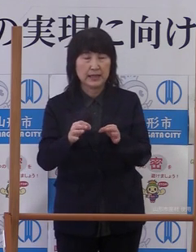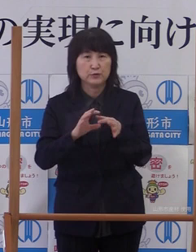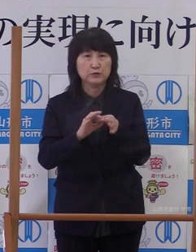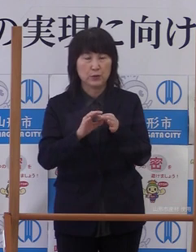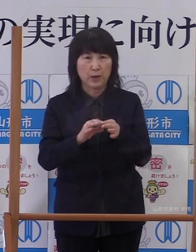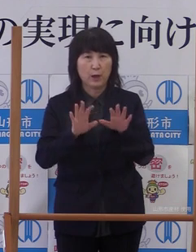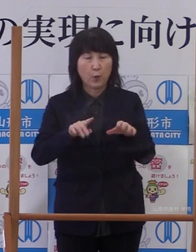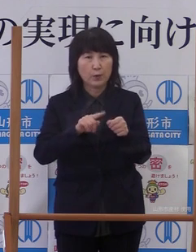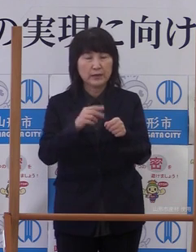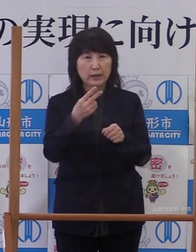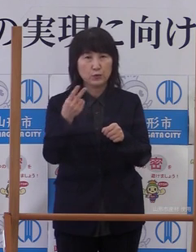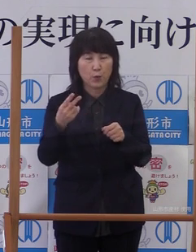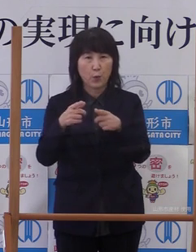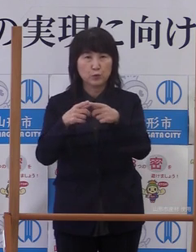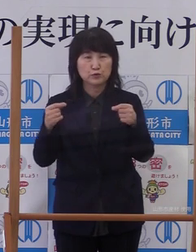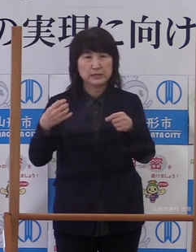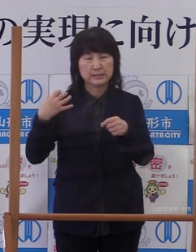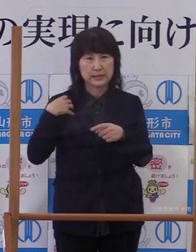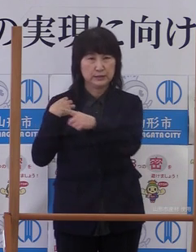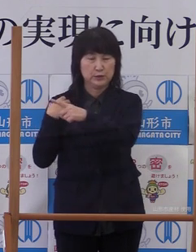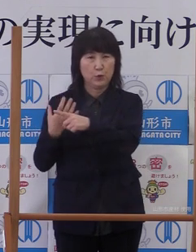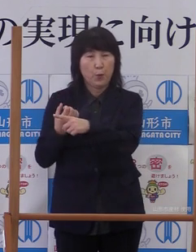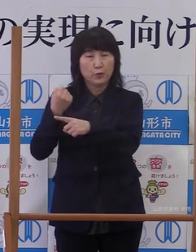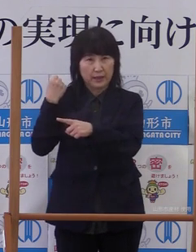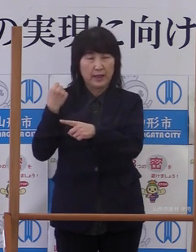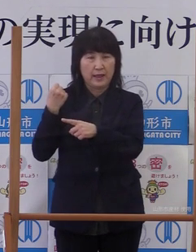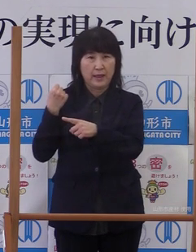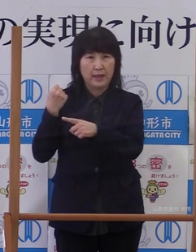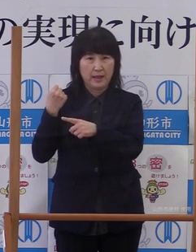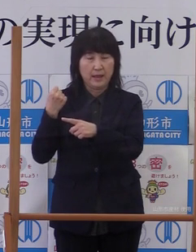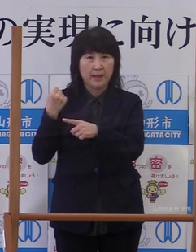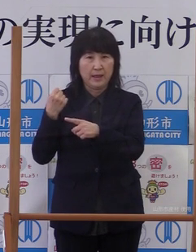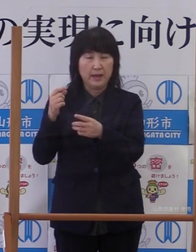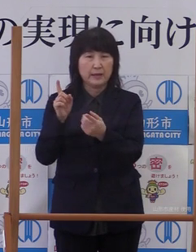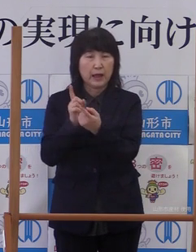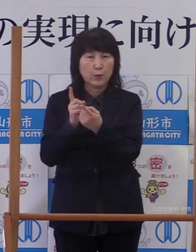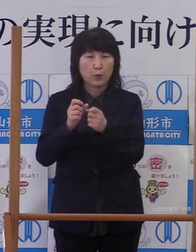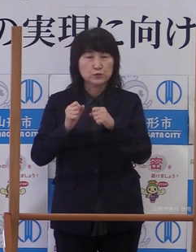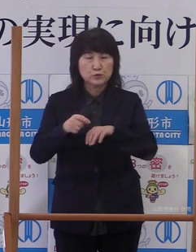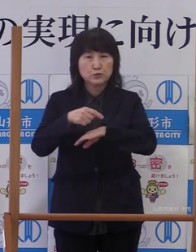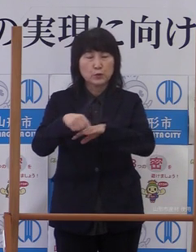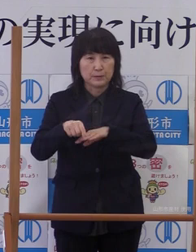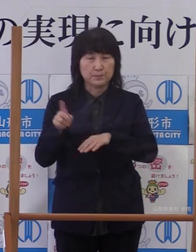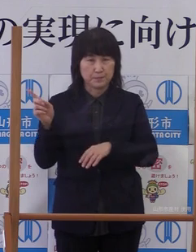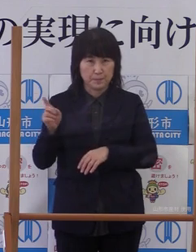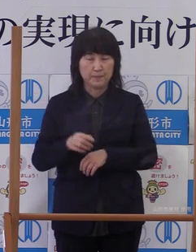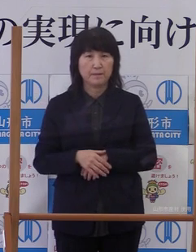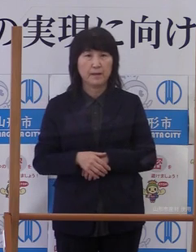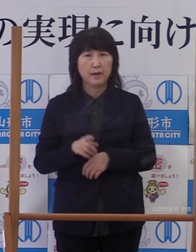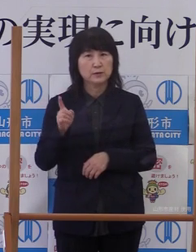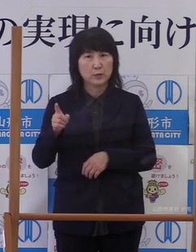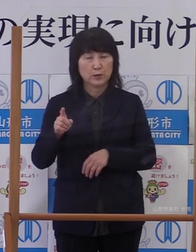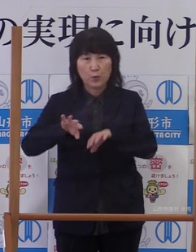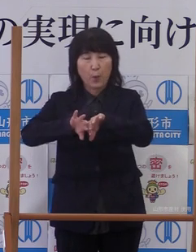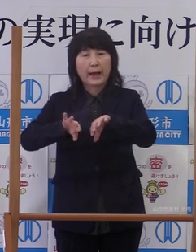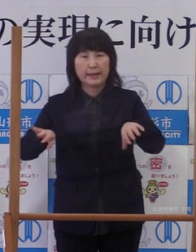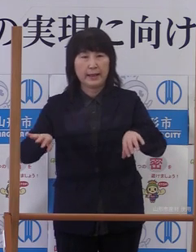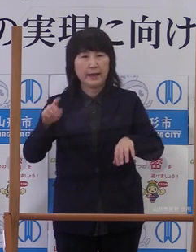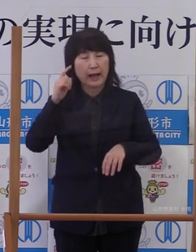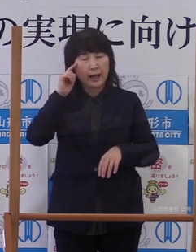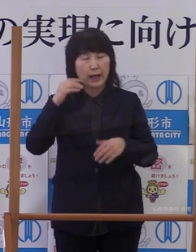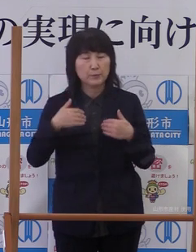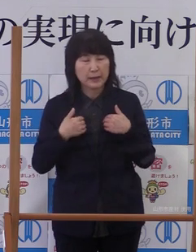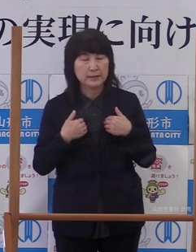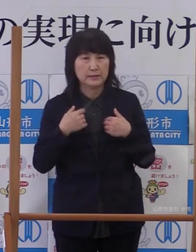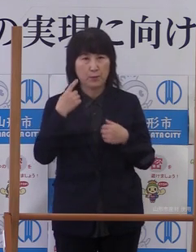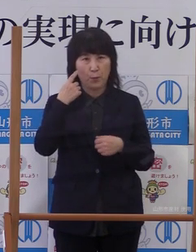度国が責任を持って交付税措置をするという予算で、それと性質をやっぱり分けて考えるべきだろうというふうに思